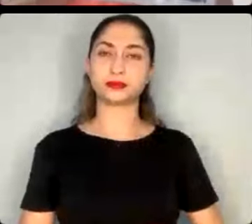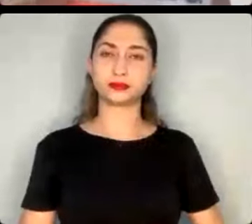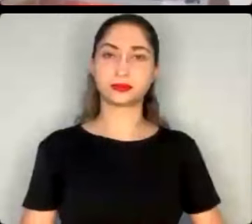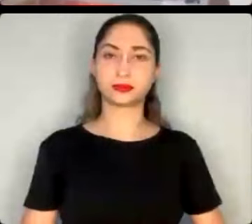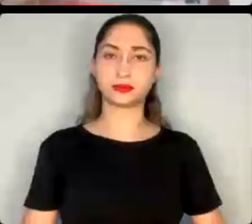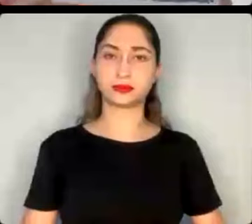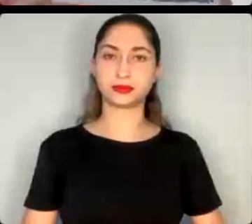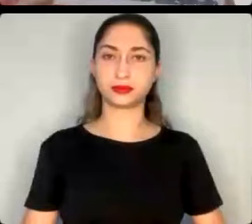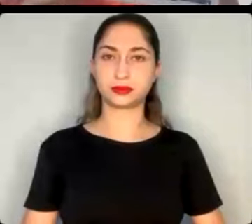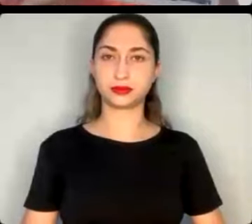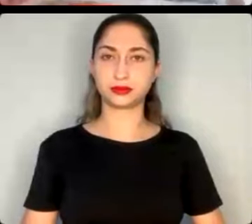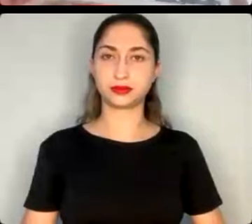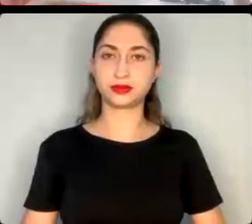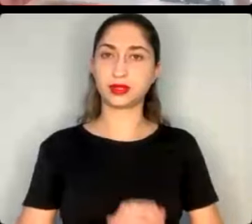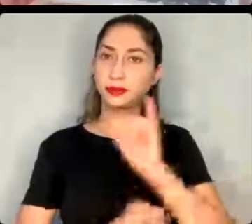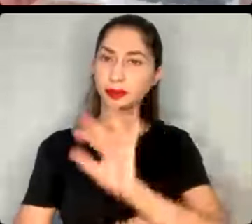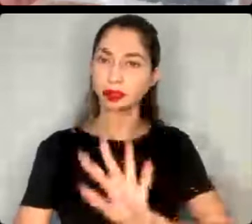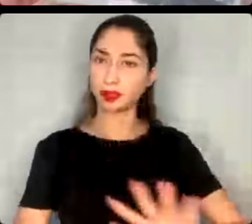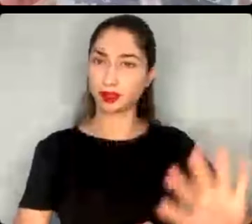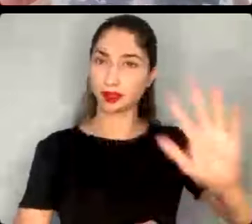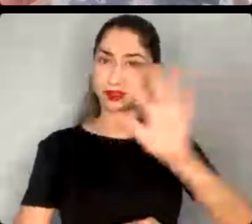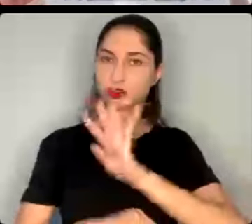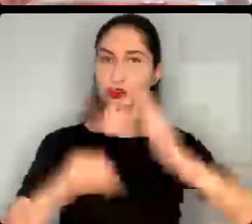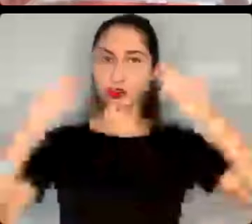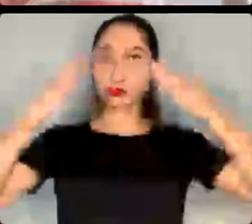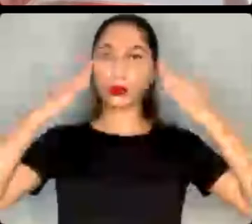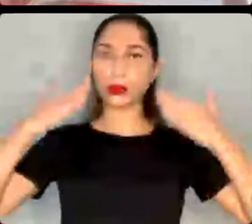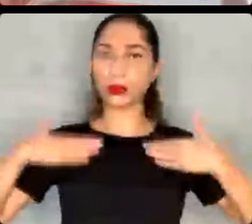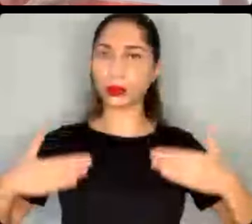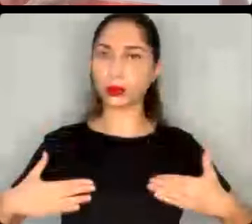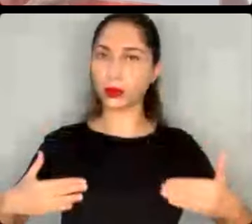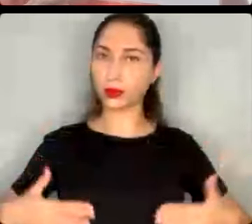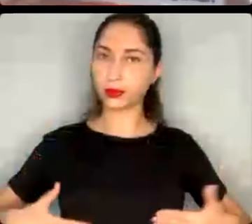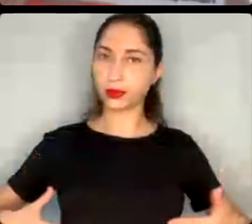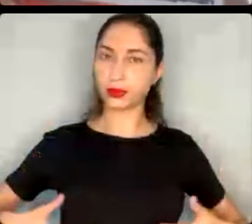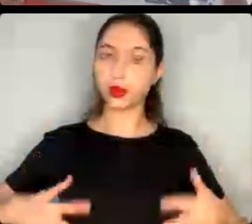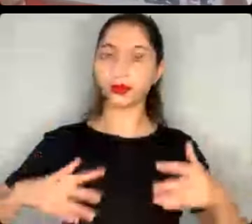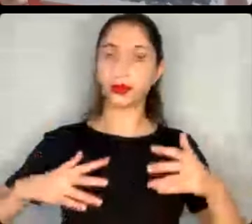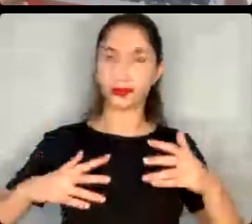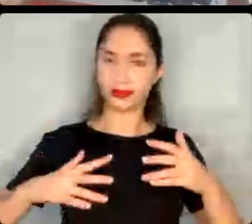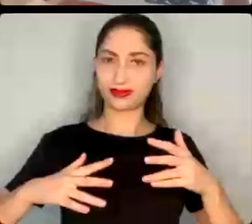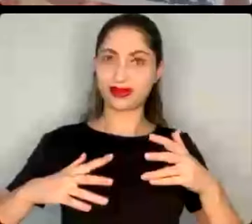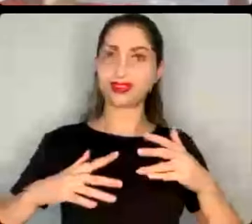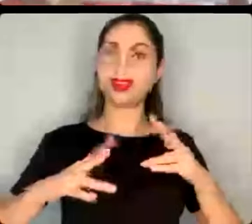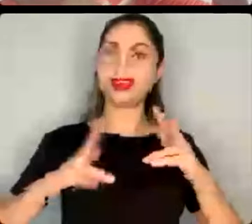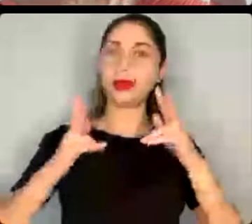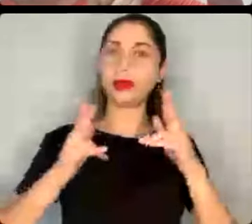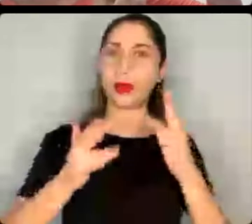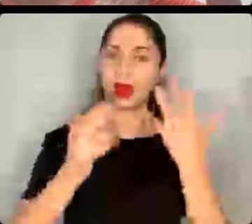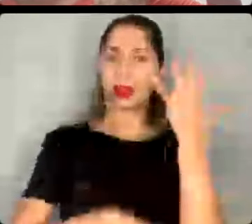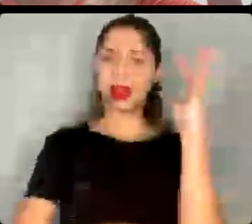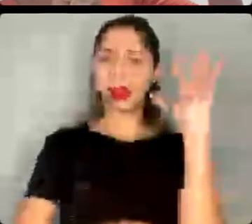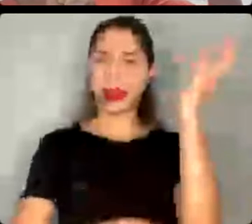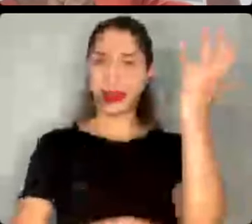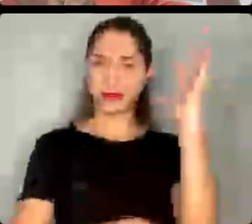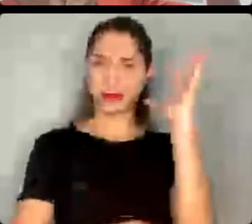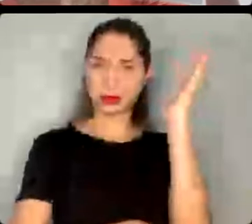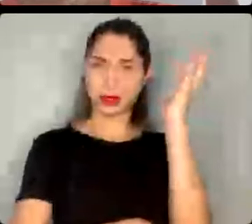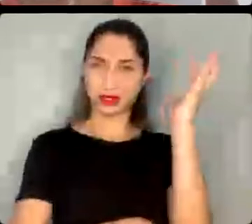Leonora Weissmann, né? Um corpo representando uma árvore, né? E aqui a gente tem